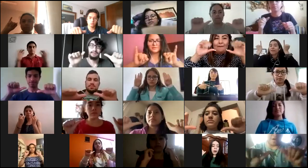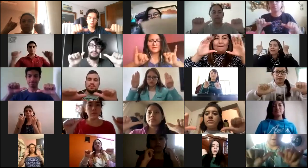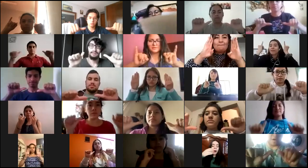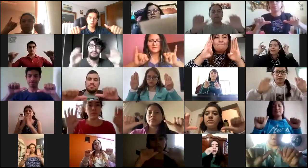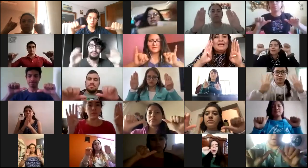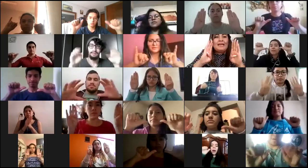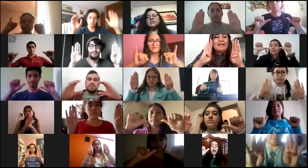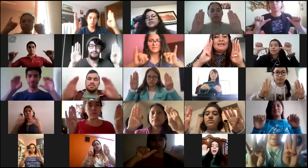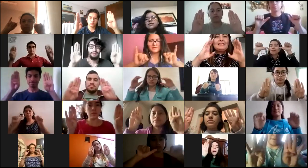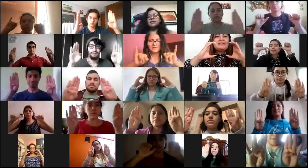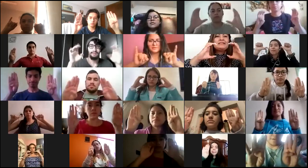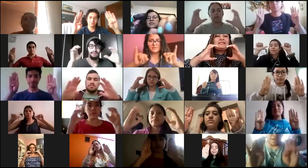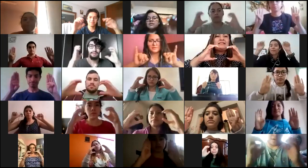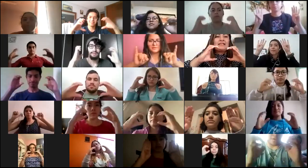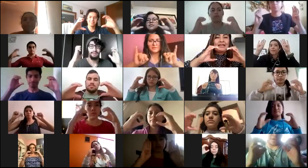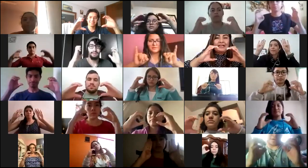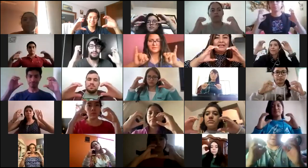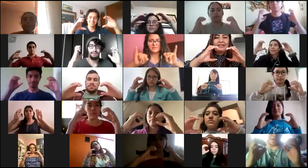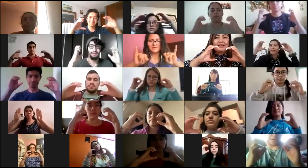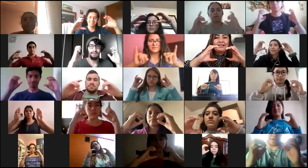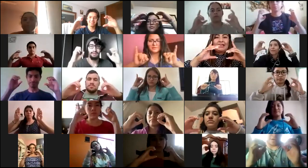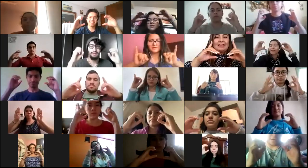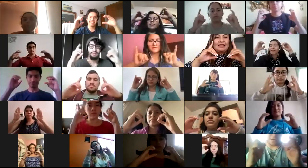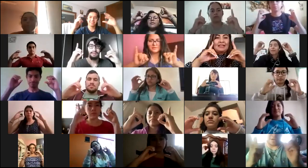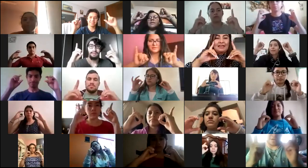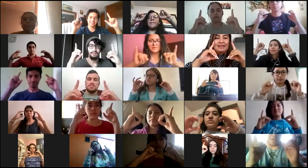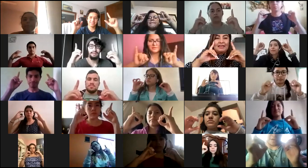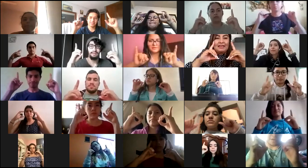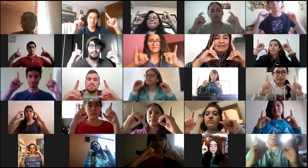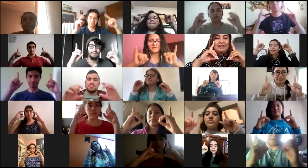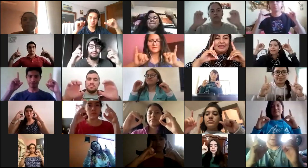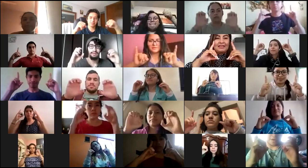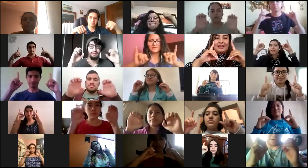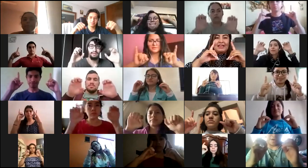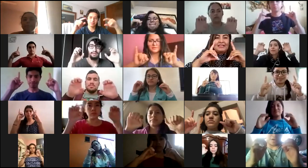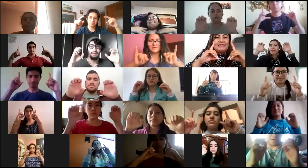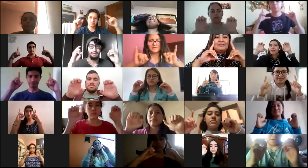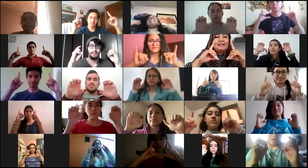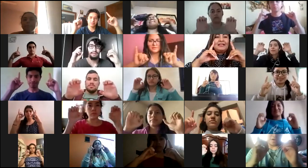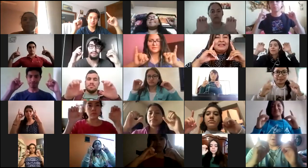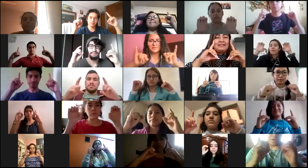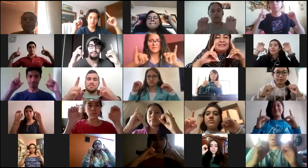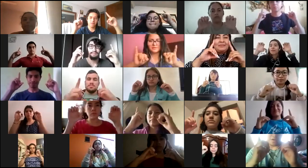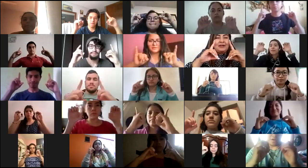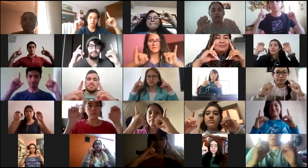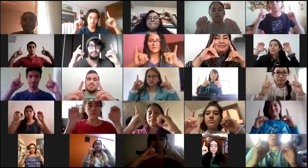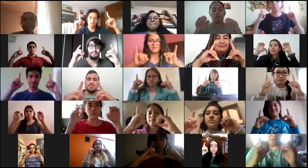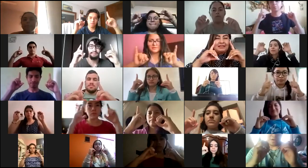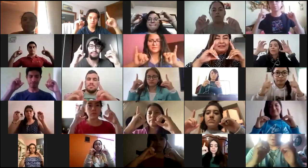B, C, D. La D se levanta el índice, por ahí me están levantando